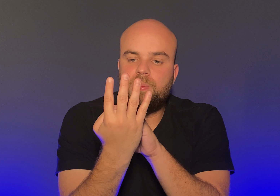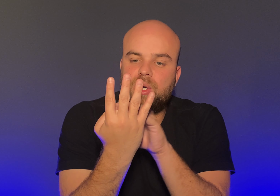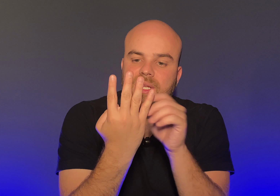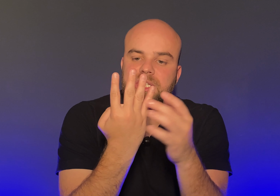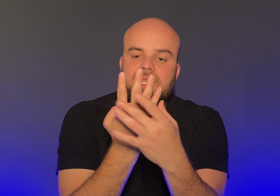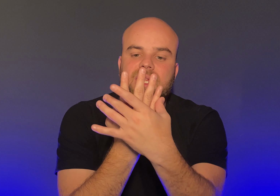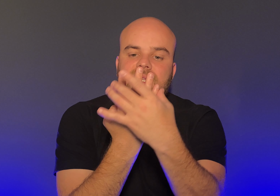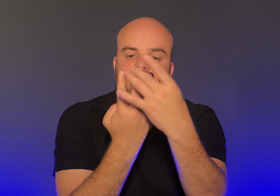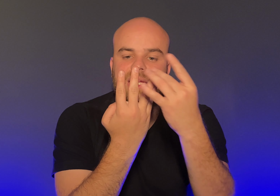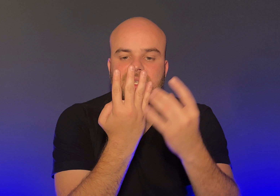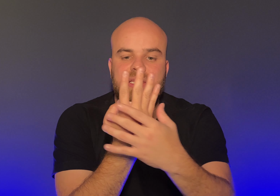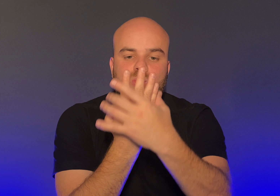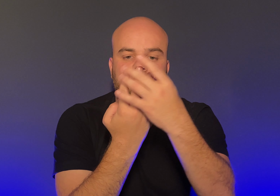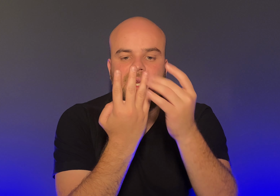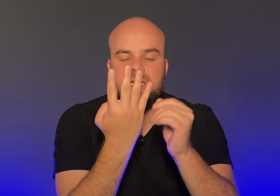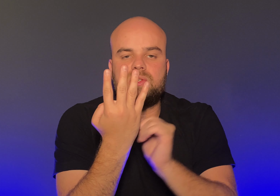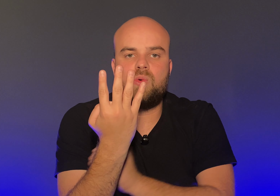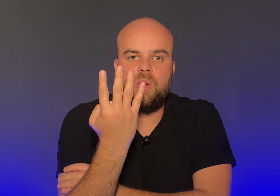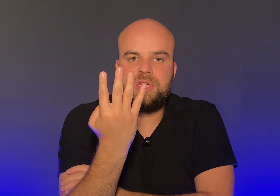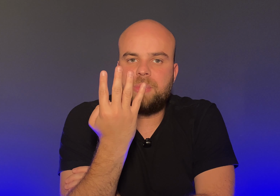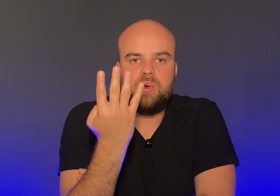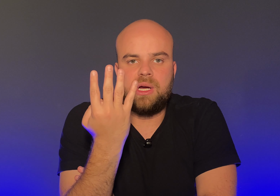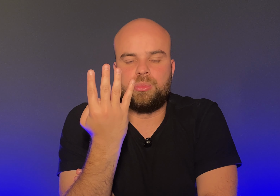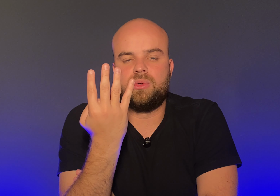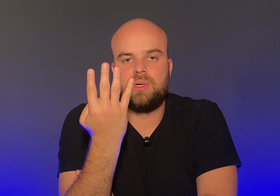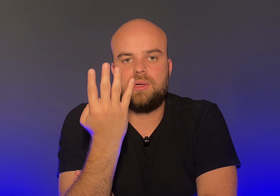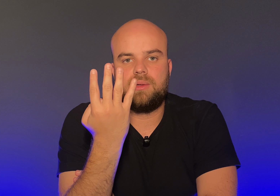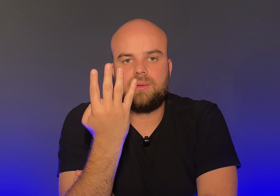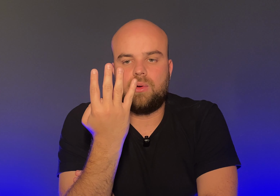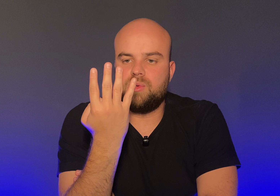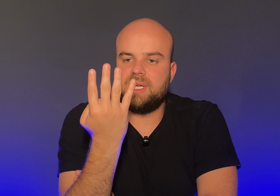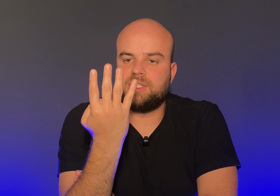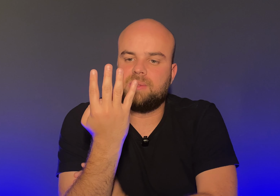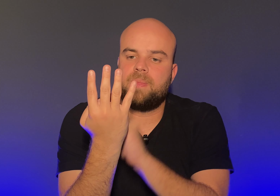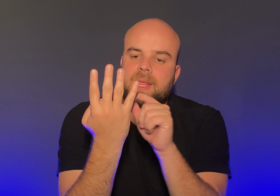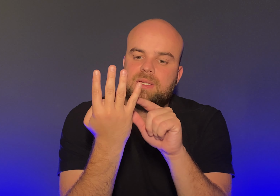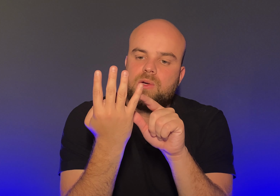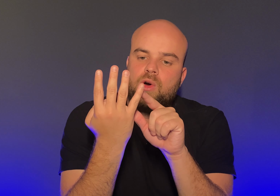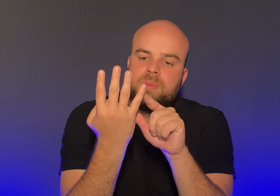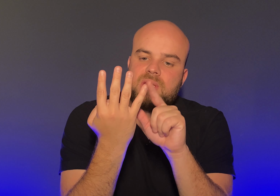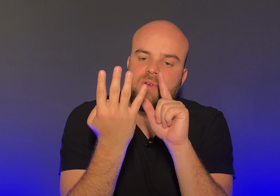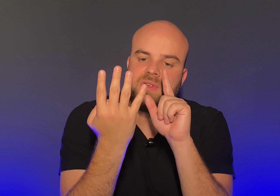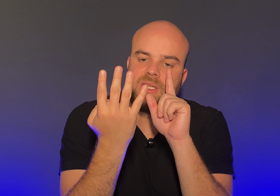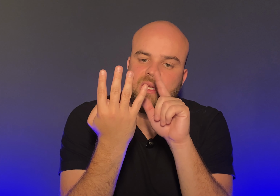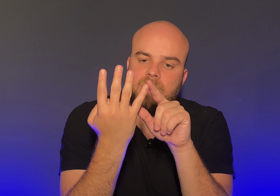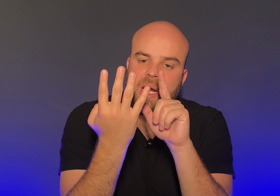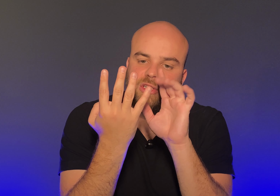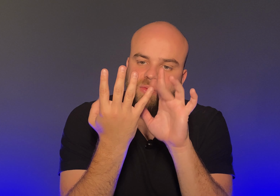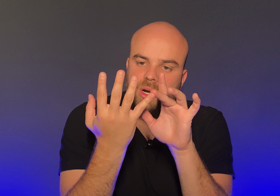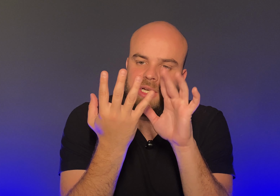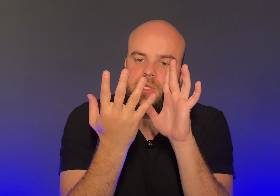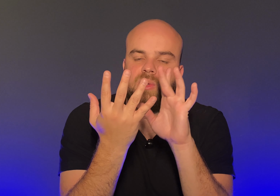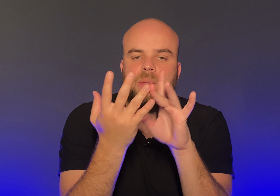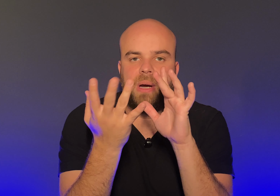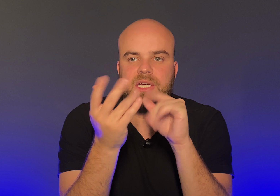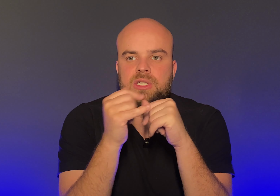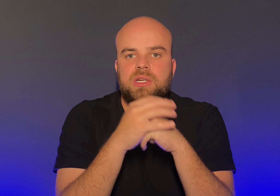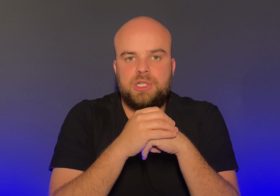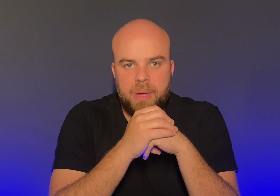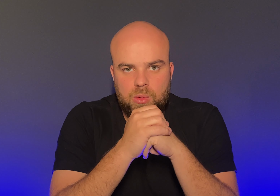que o importante é entender que essa segunda linha são homens de meio campo ou seja são homens que vão fazer tanta parte de volante quanto a parte de